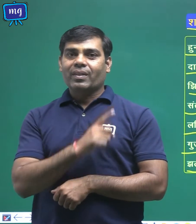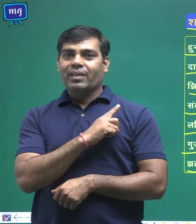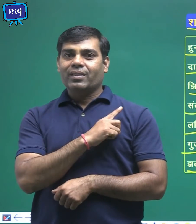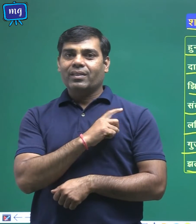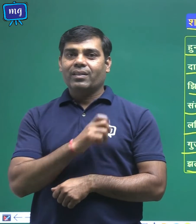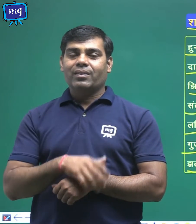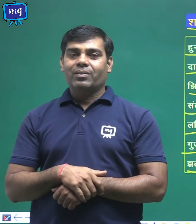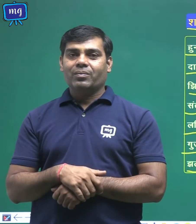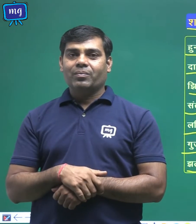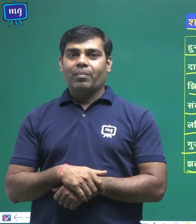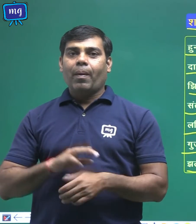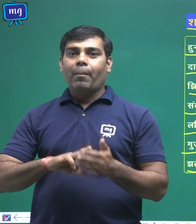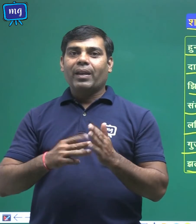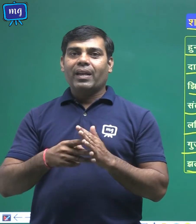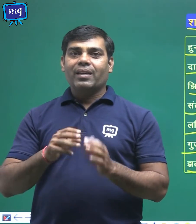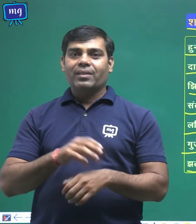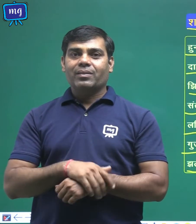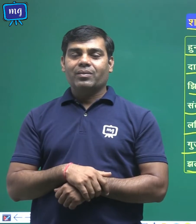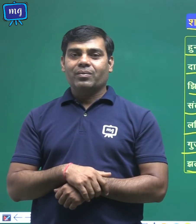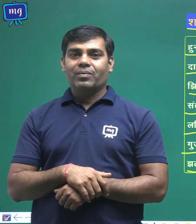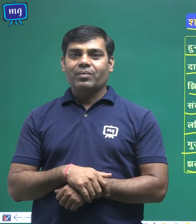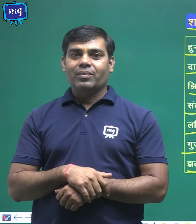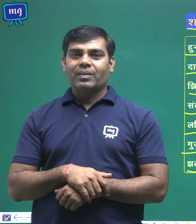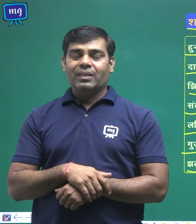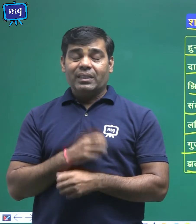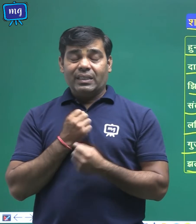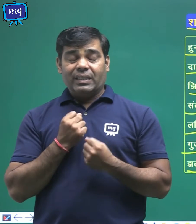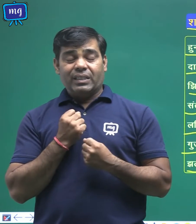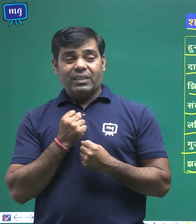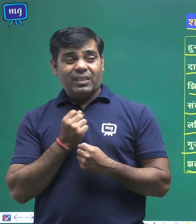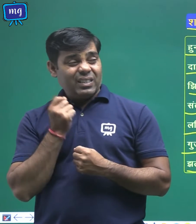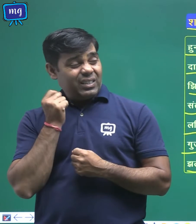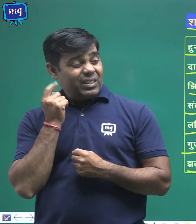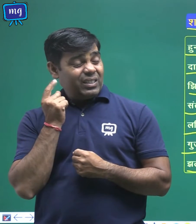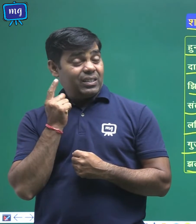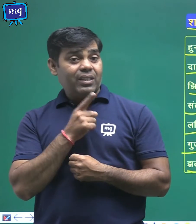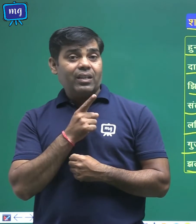झल्लाकर, अर्थ है चिढ़कर।